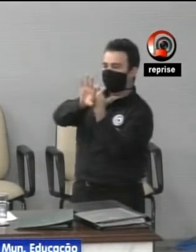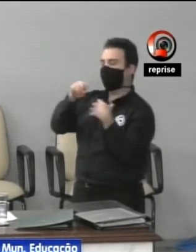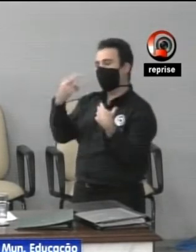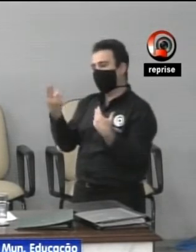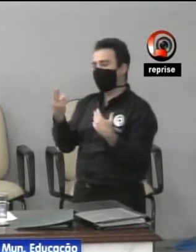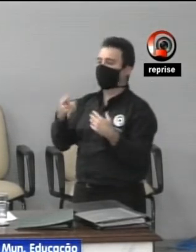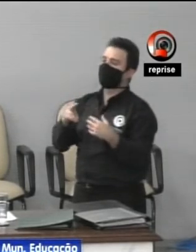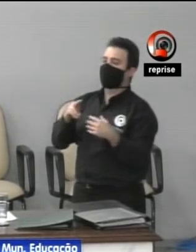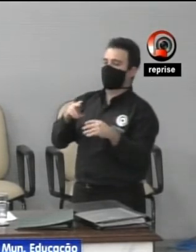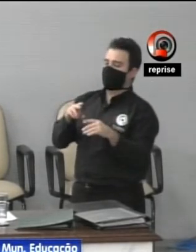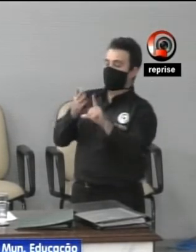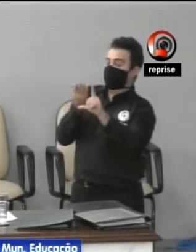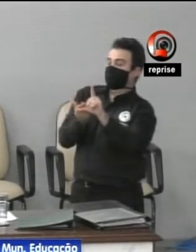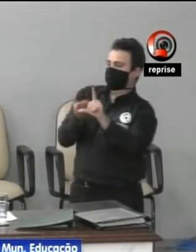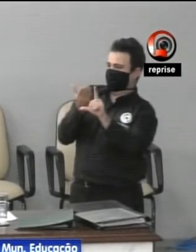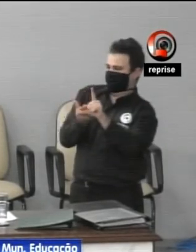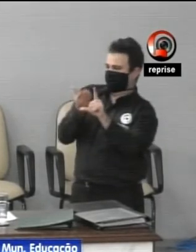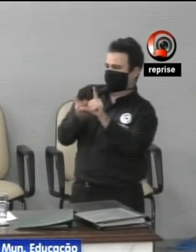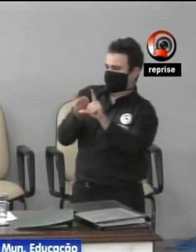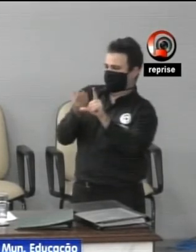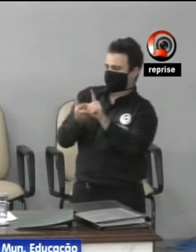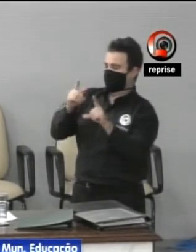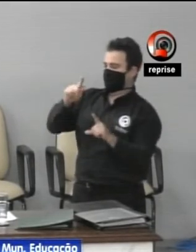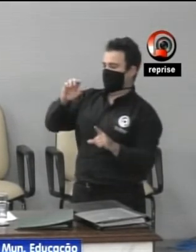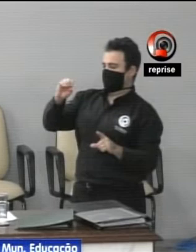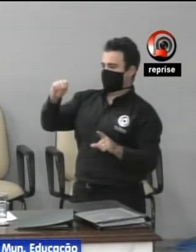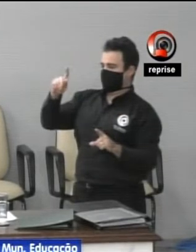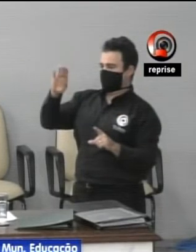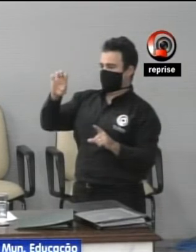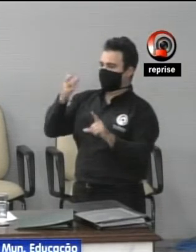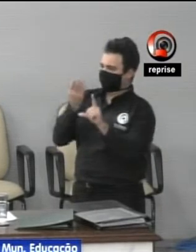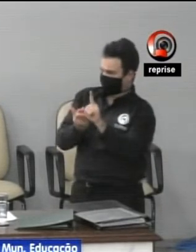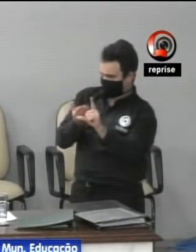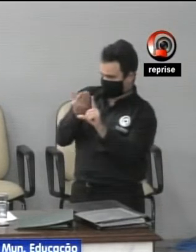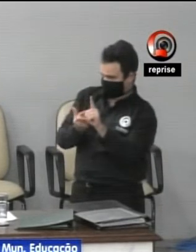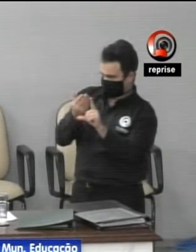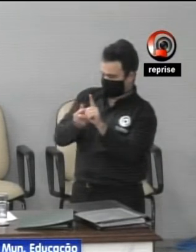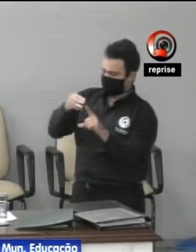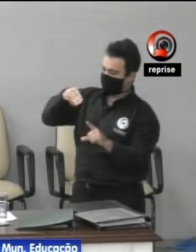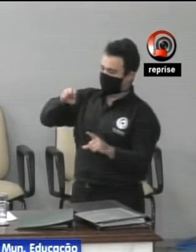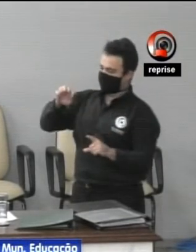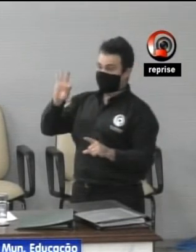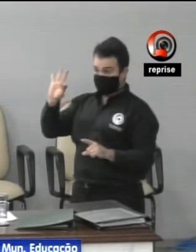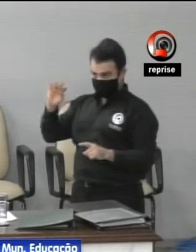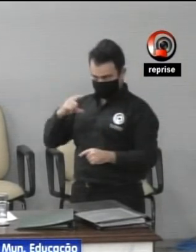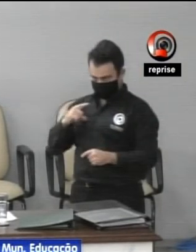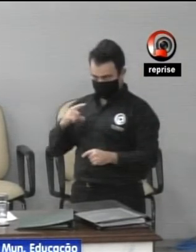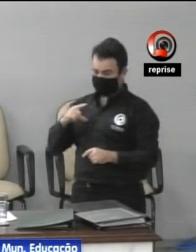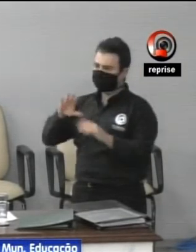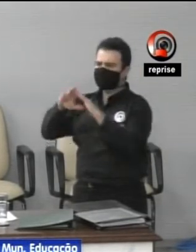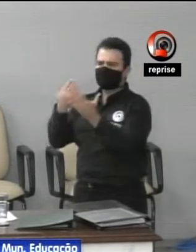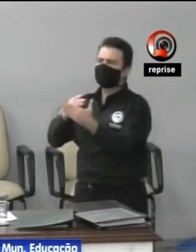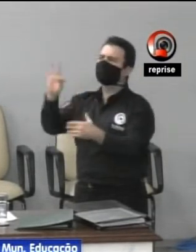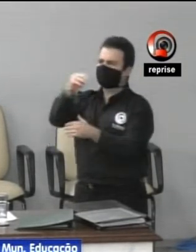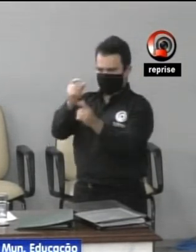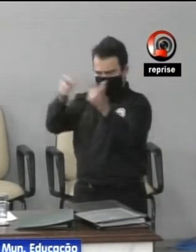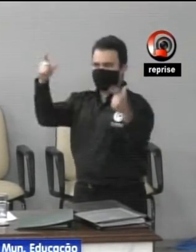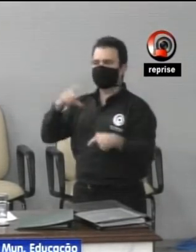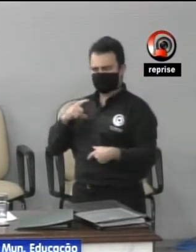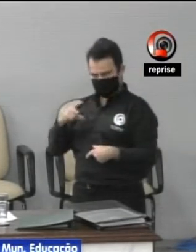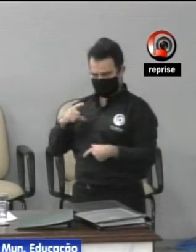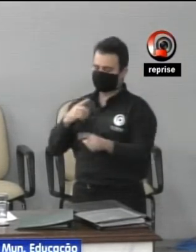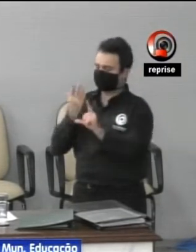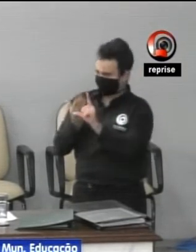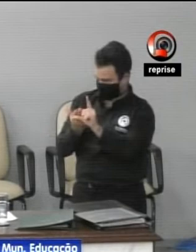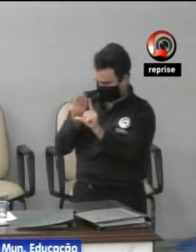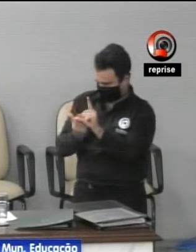um acompanhamento e praticamente todas as escolas, elas utilizam o Meet. Algumas escolas, inclusive,